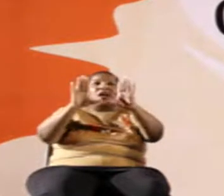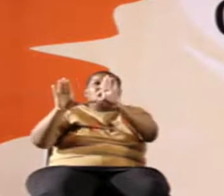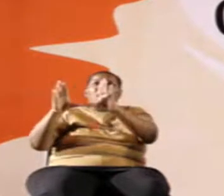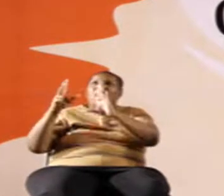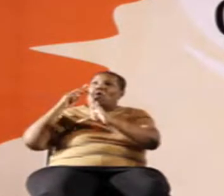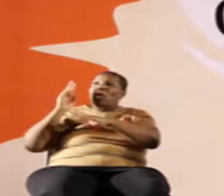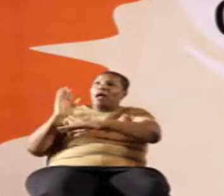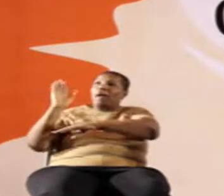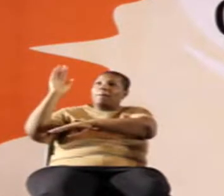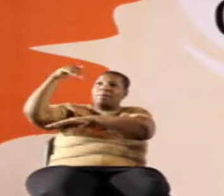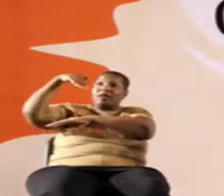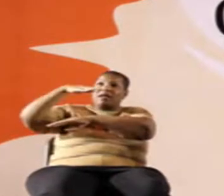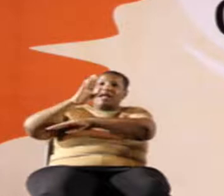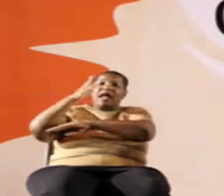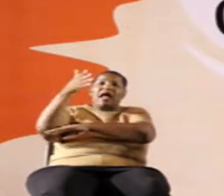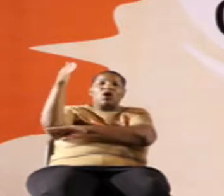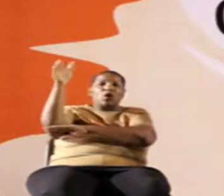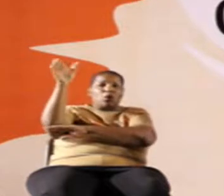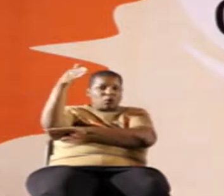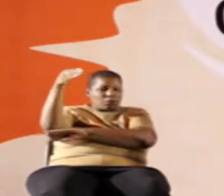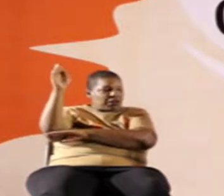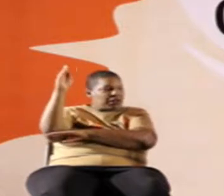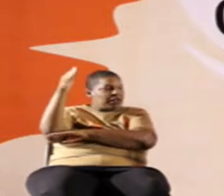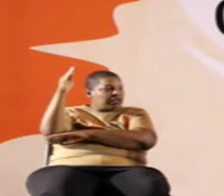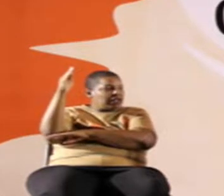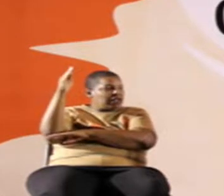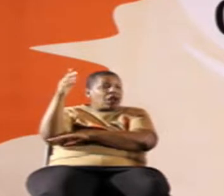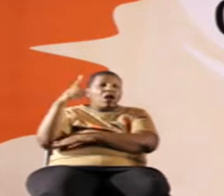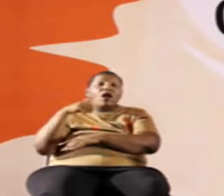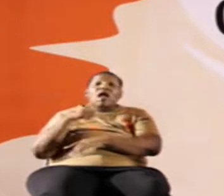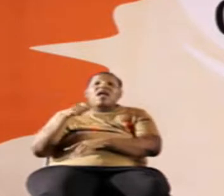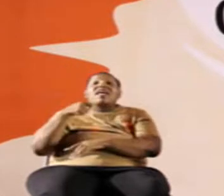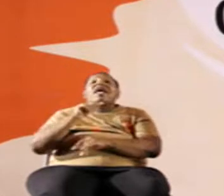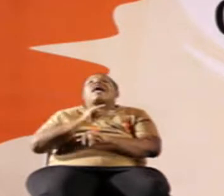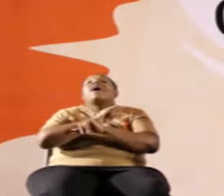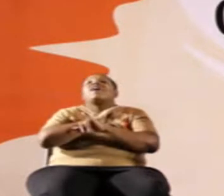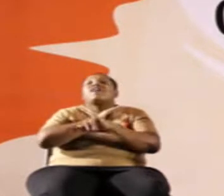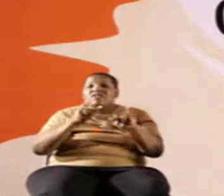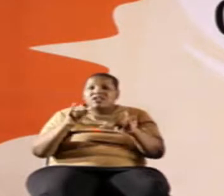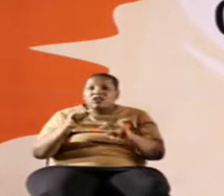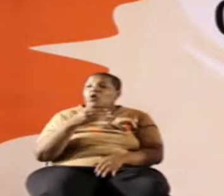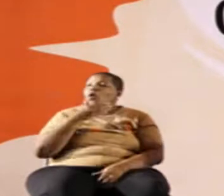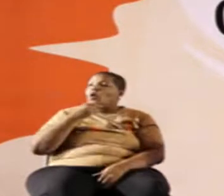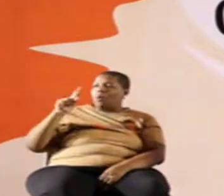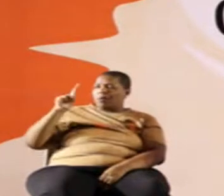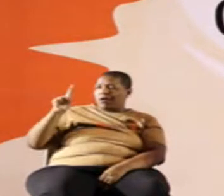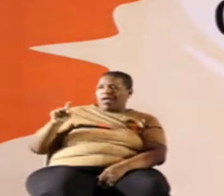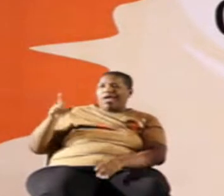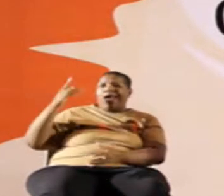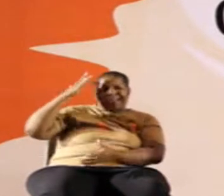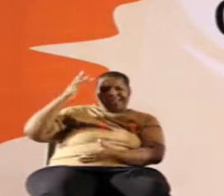Era o morro do Pau da Bandeira. E a letra, né? Quem avisa é o Zé do Caroço.